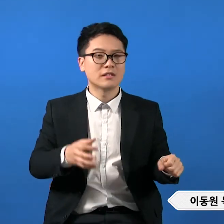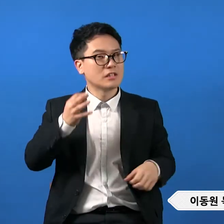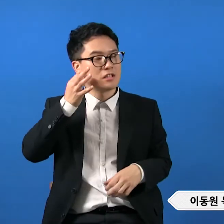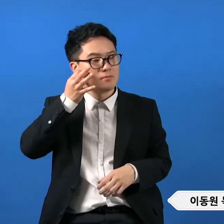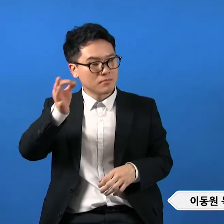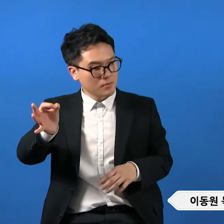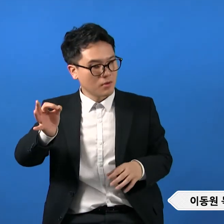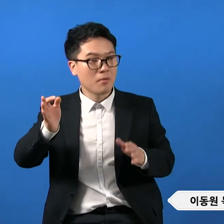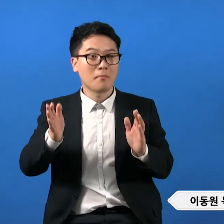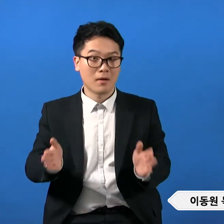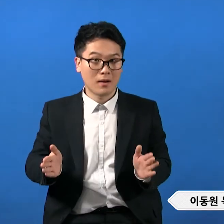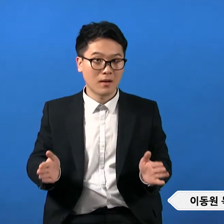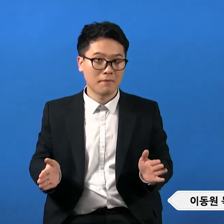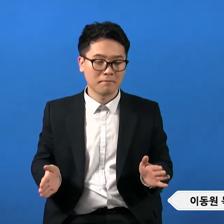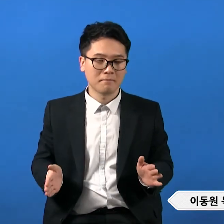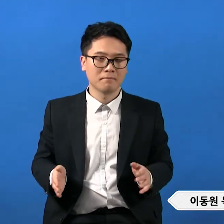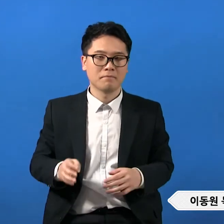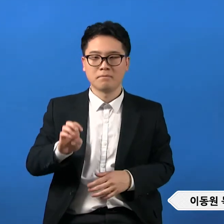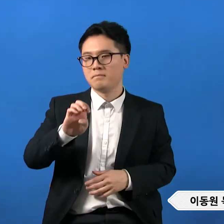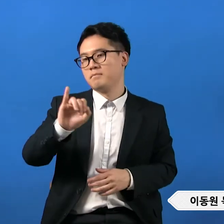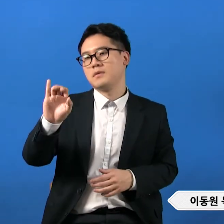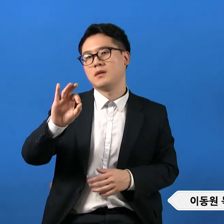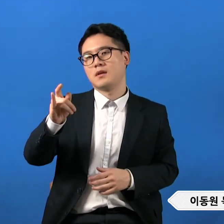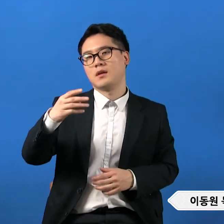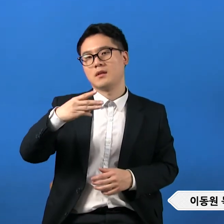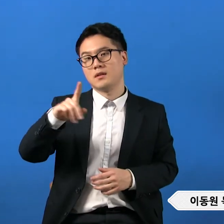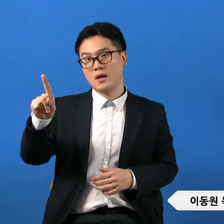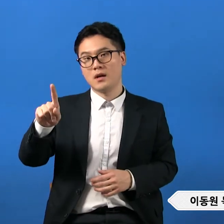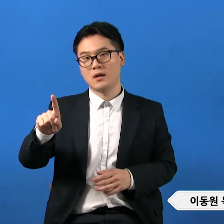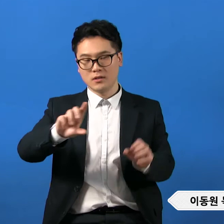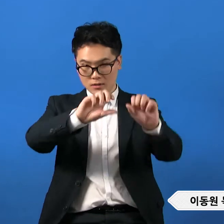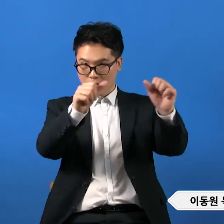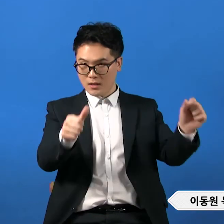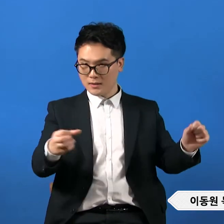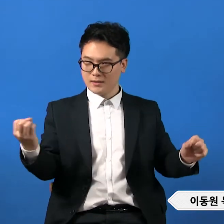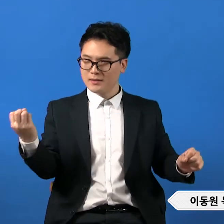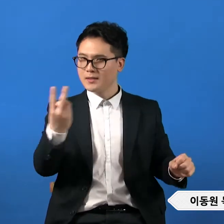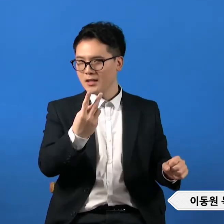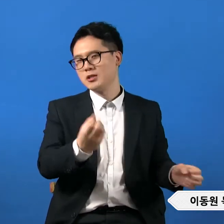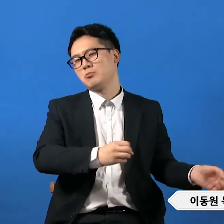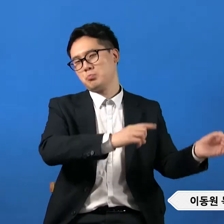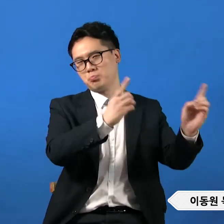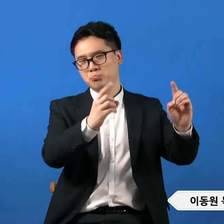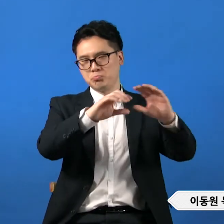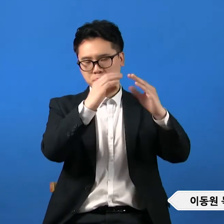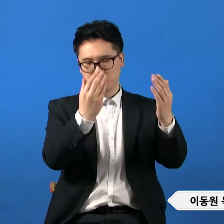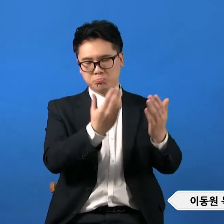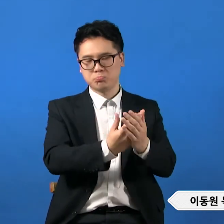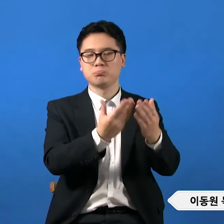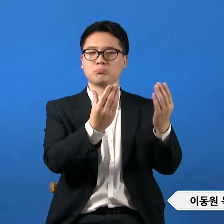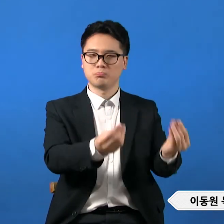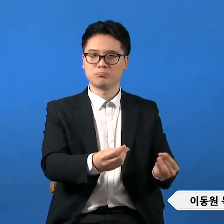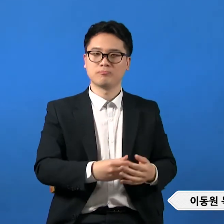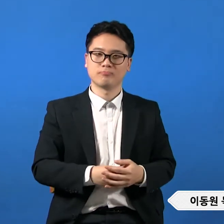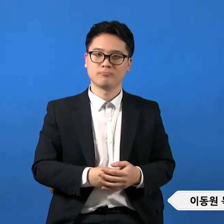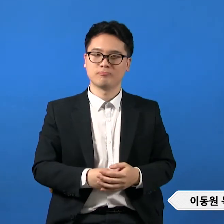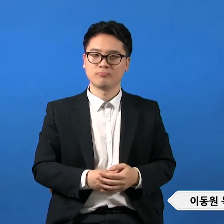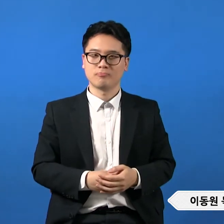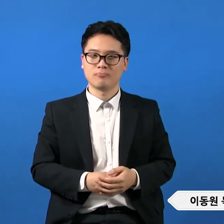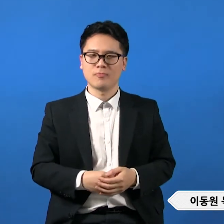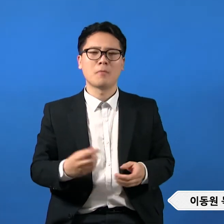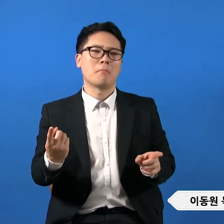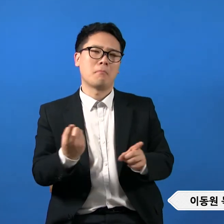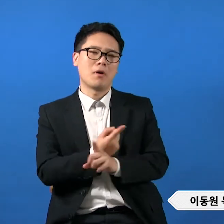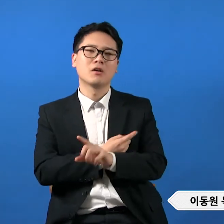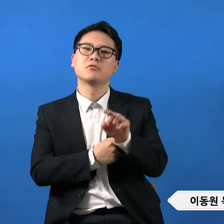10개월 만에 피에타상은 다시 제자리로 돌아왔습니다. 달라진 것이 있어요. 이제는